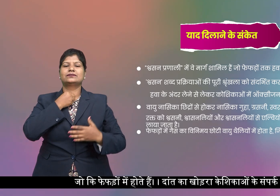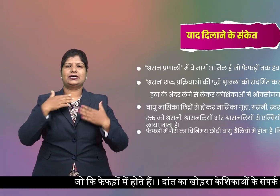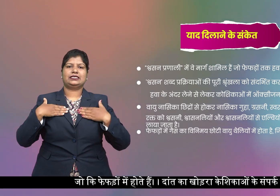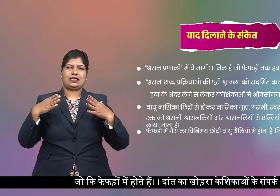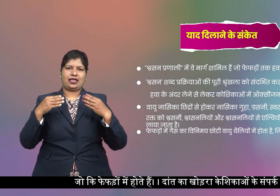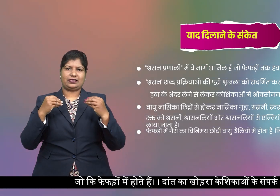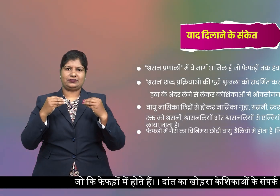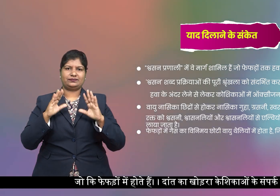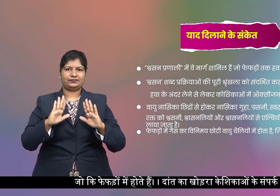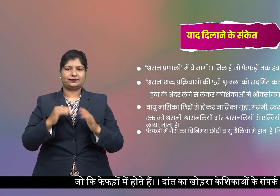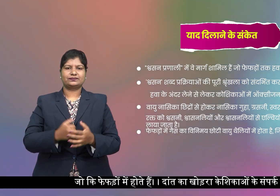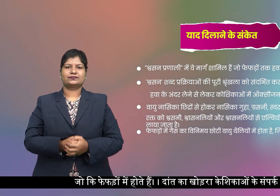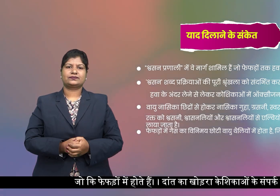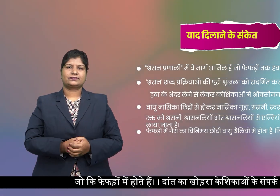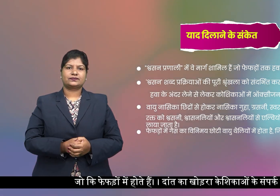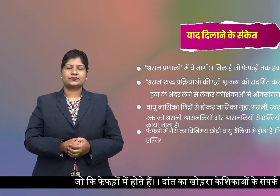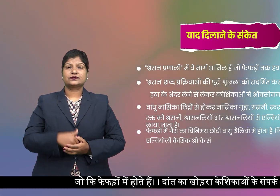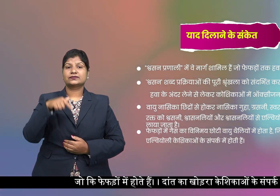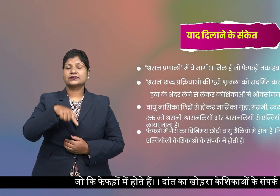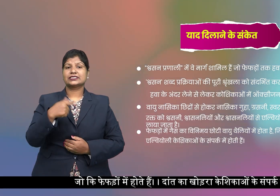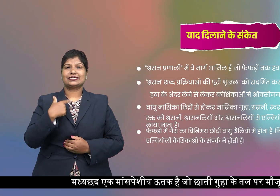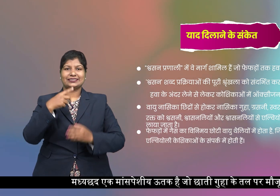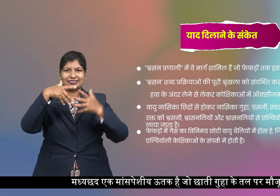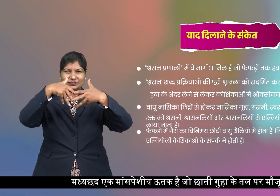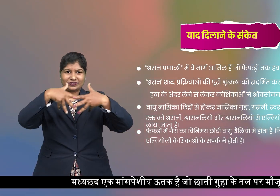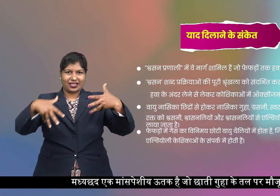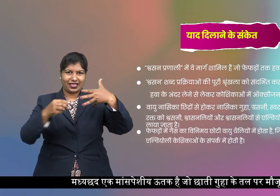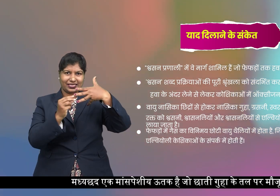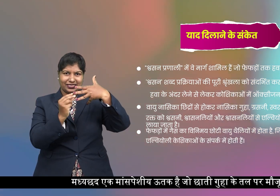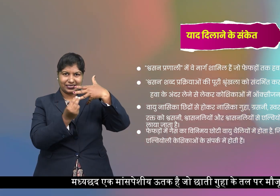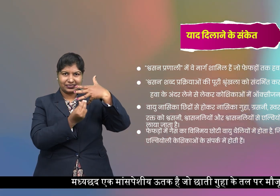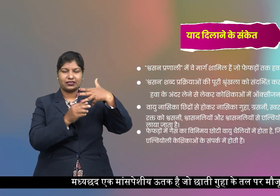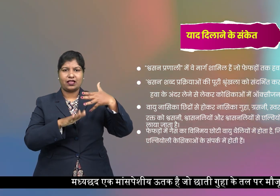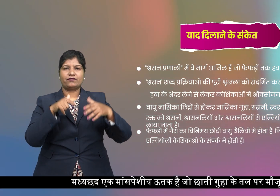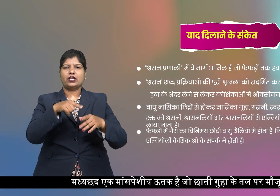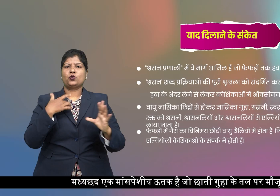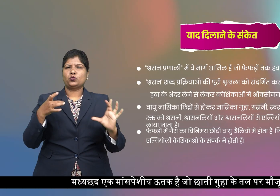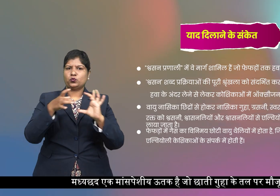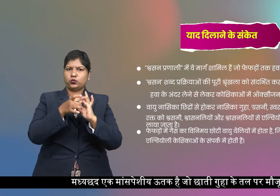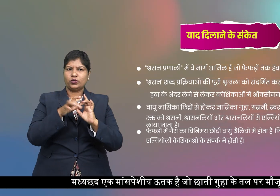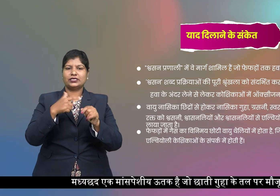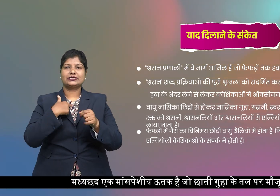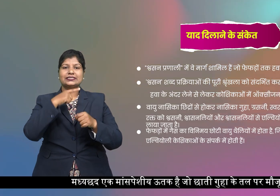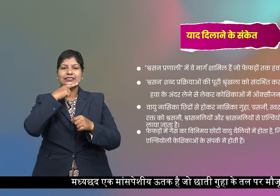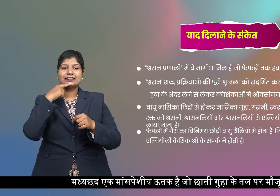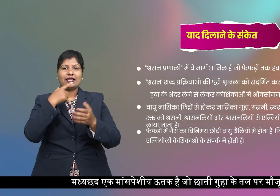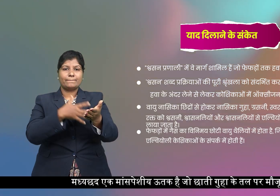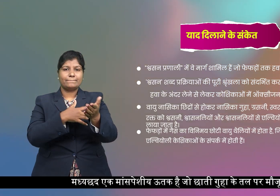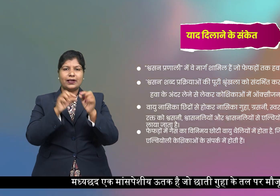के संपर्क में होते हैं। मध्य छद एक मांसपेशीय ऊतक है जो छाती गुहा